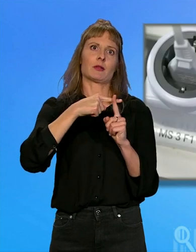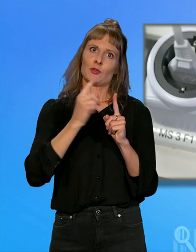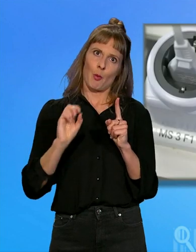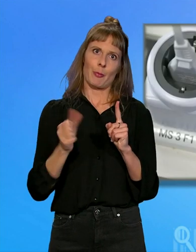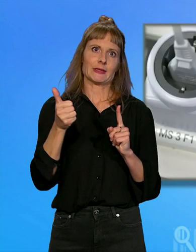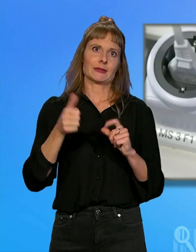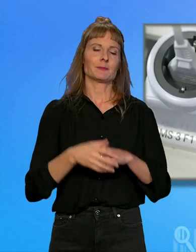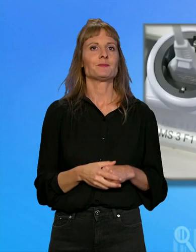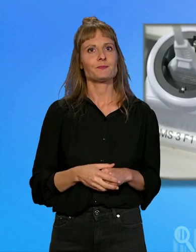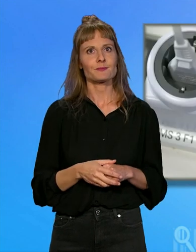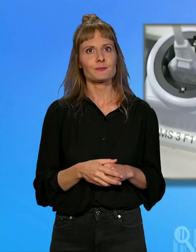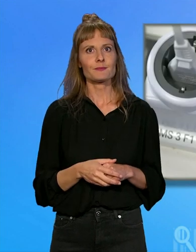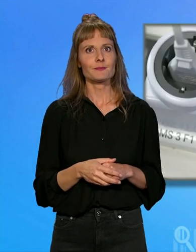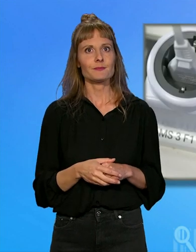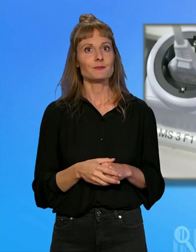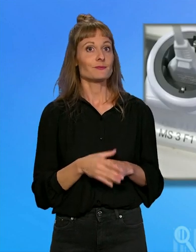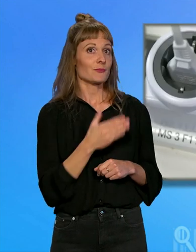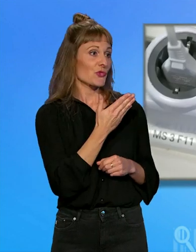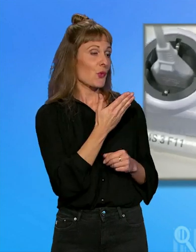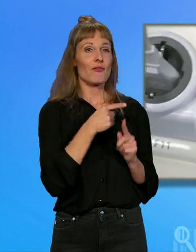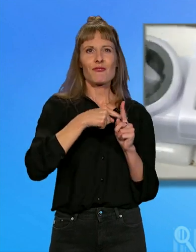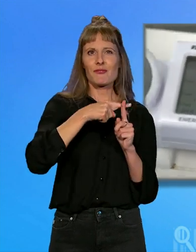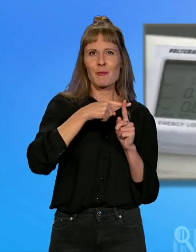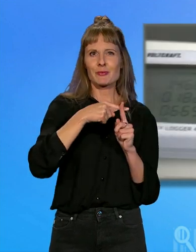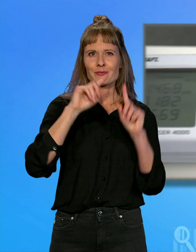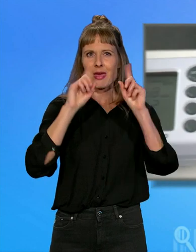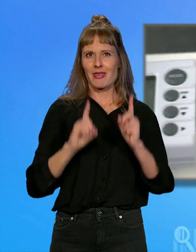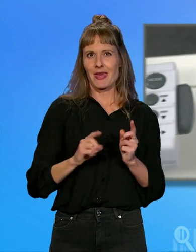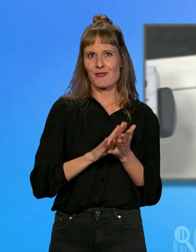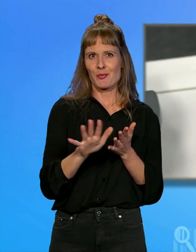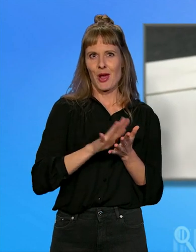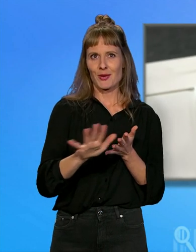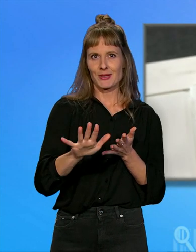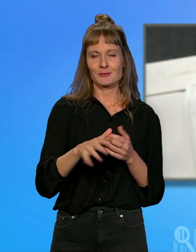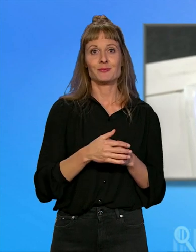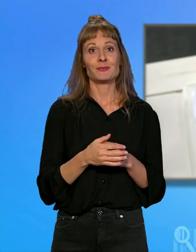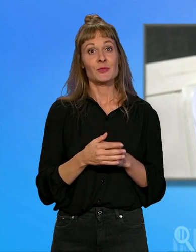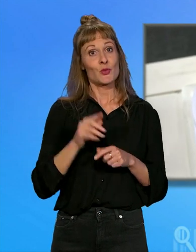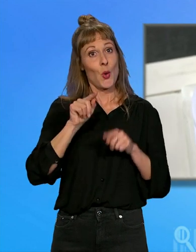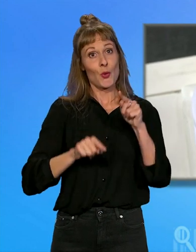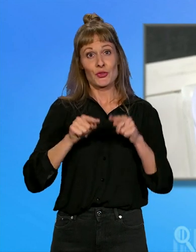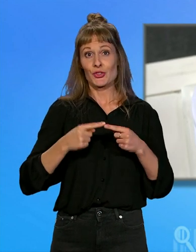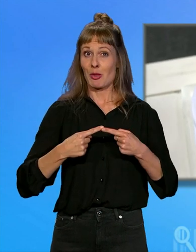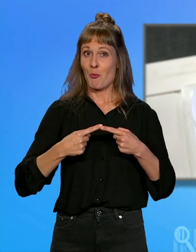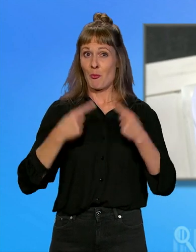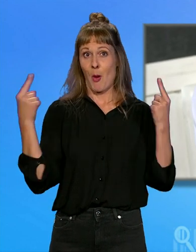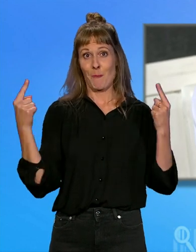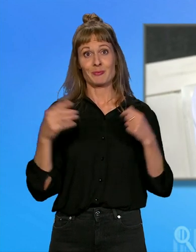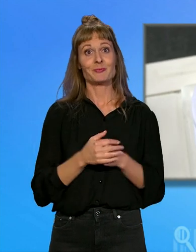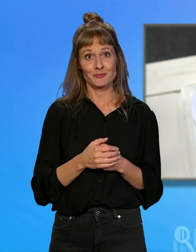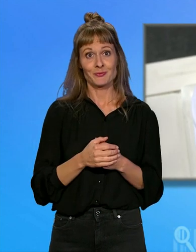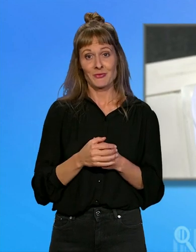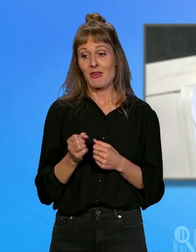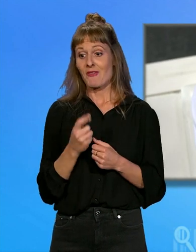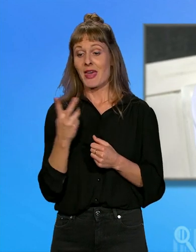erhalten. Energy Logger messen den Energieverbrauch. Da sind die Unterschiede sehr groß. Gewisse Geräte